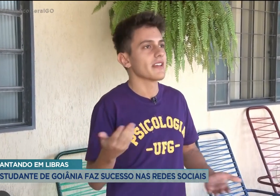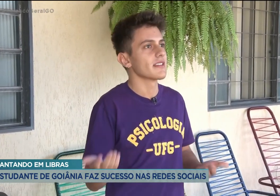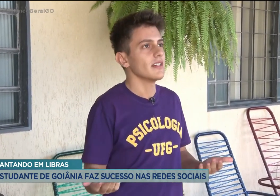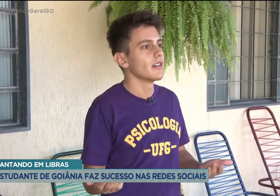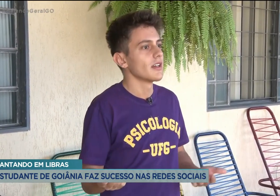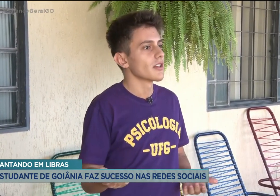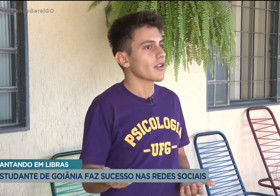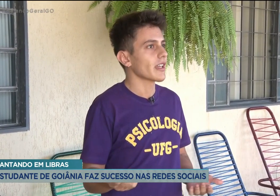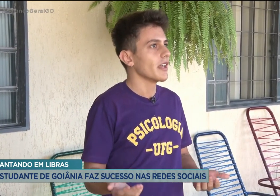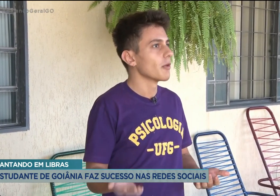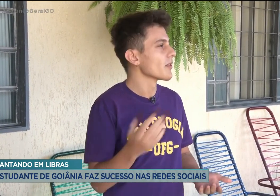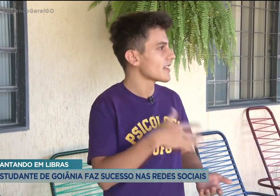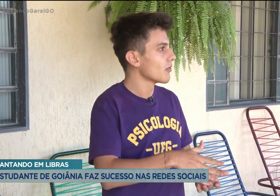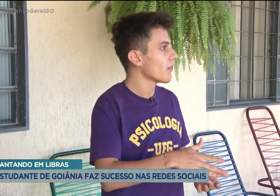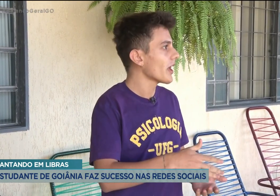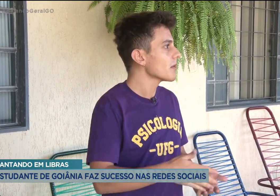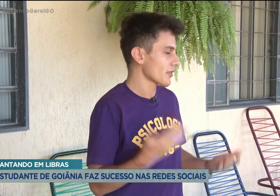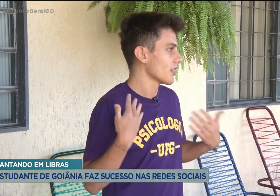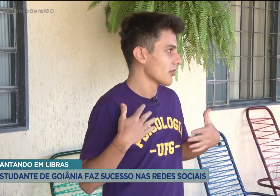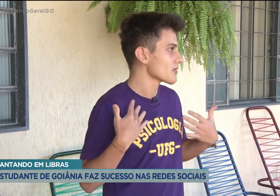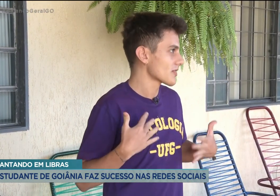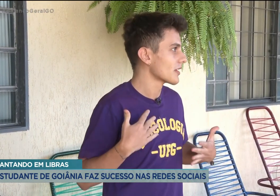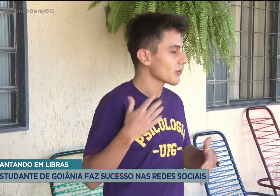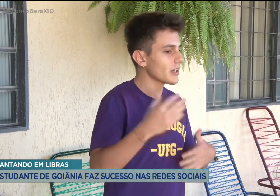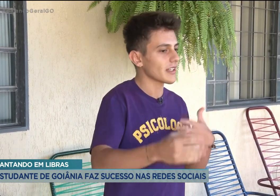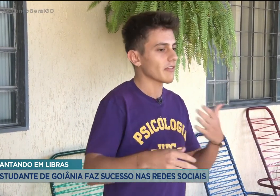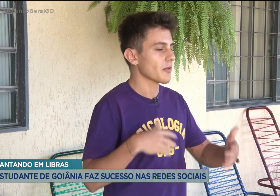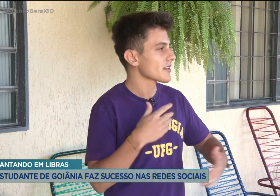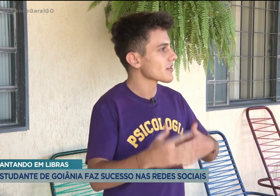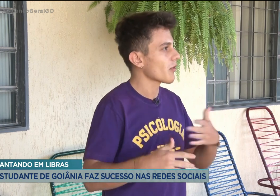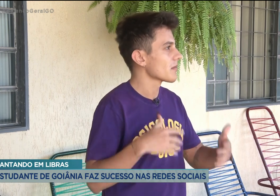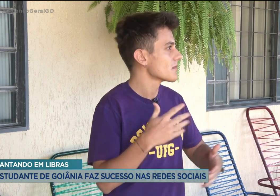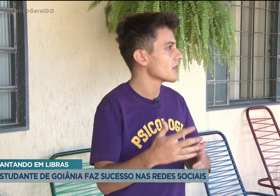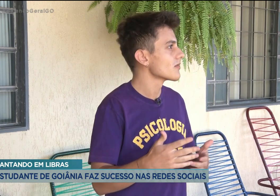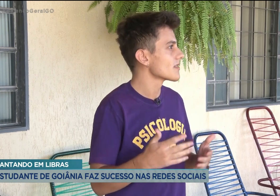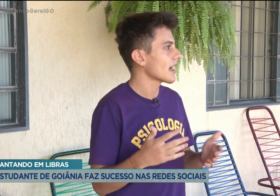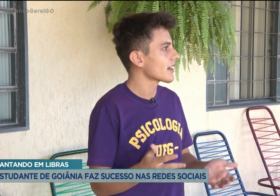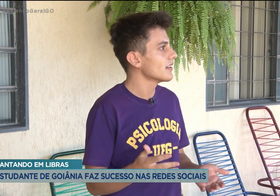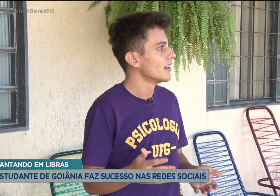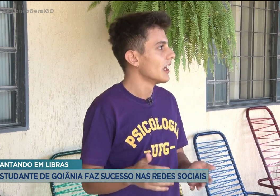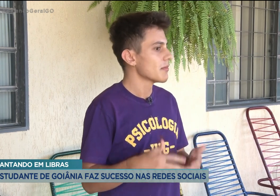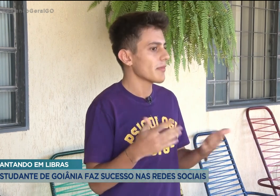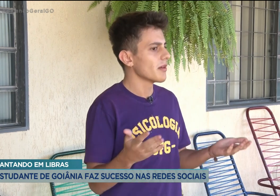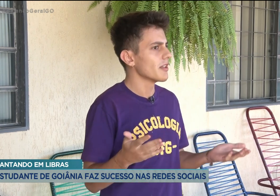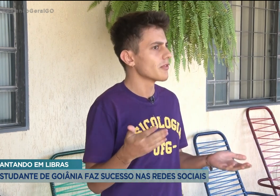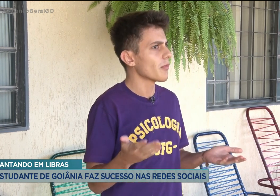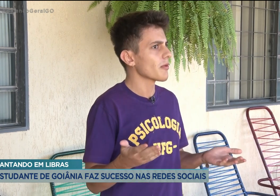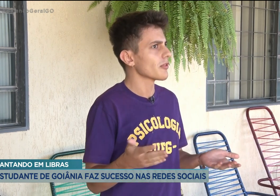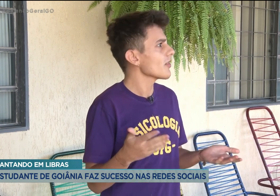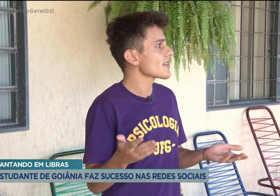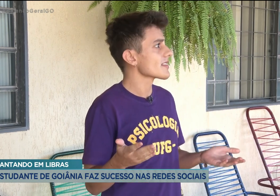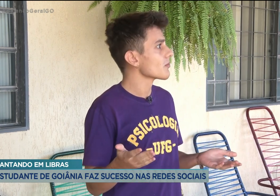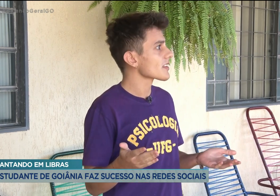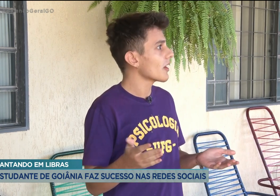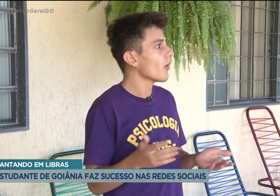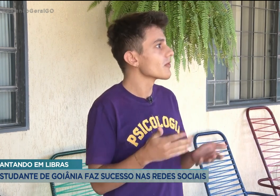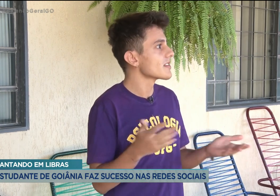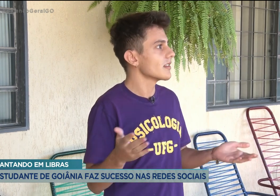fazer, só que aí eu postei um poema, porque eu sou escritor, né E tava postando os poemas meus no Instagram E uma amiga minha viu um poema e falou Nossa, essa música é igualzinho,